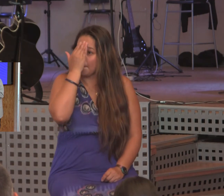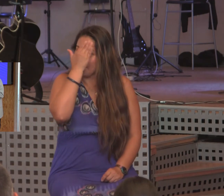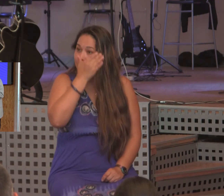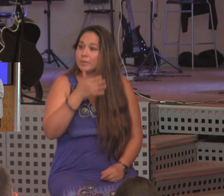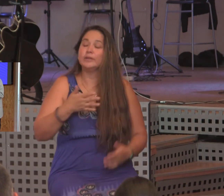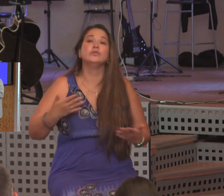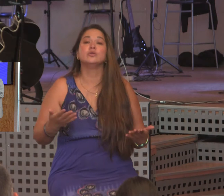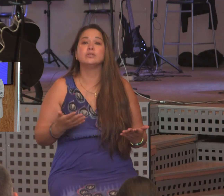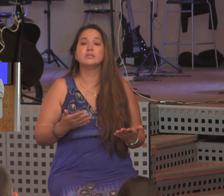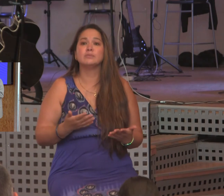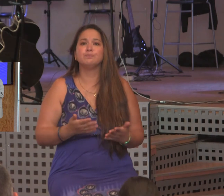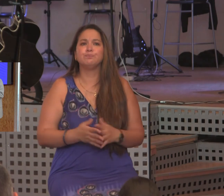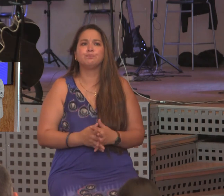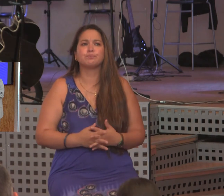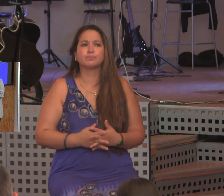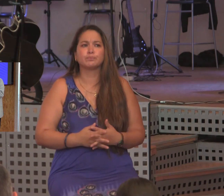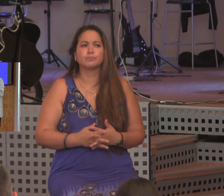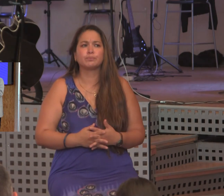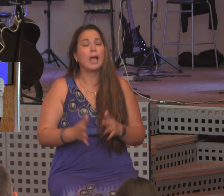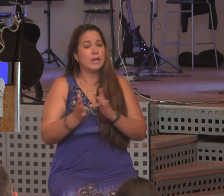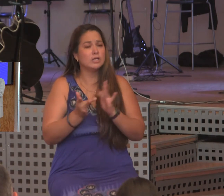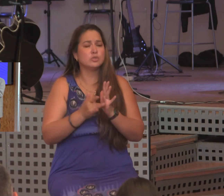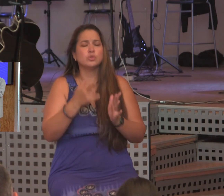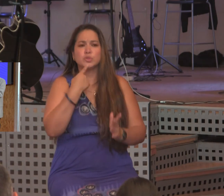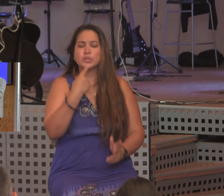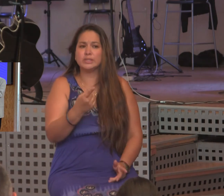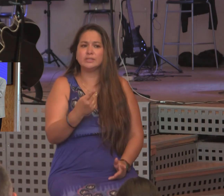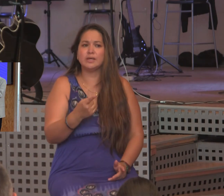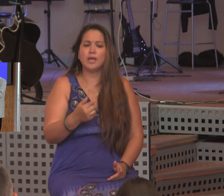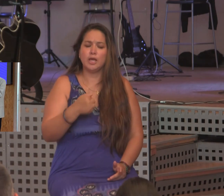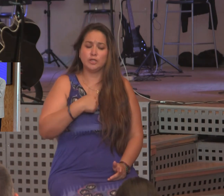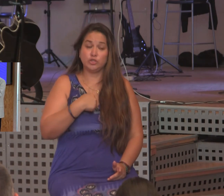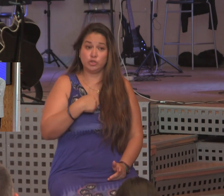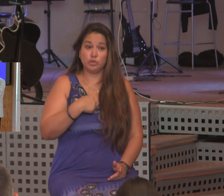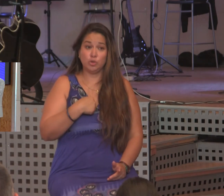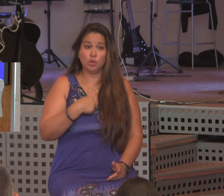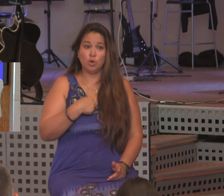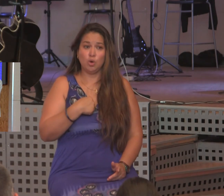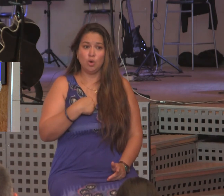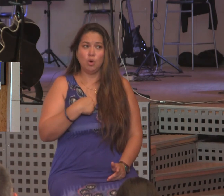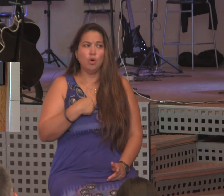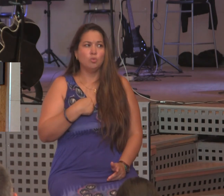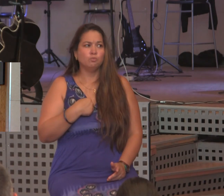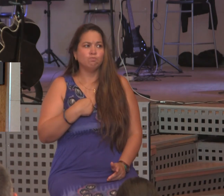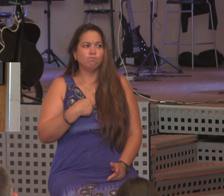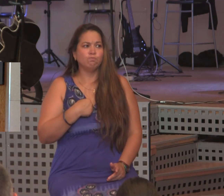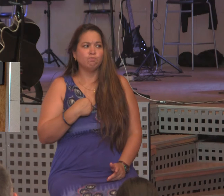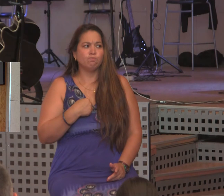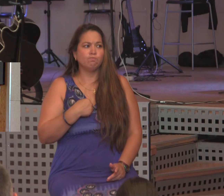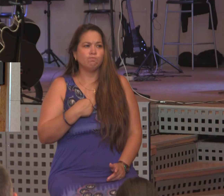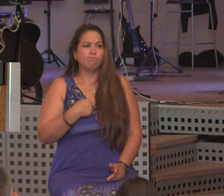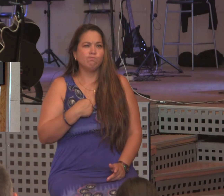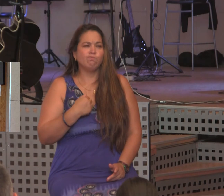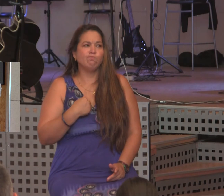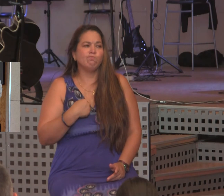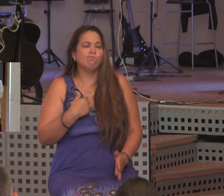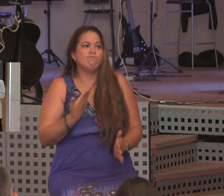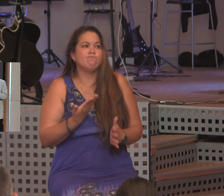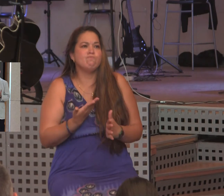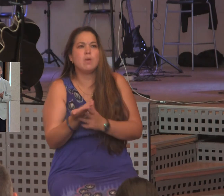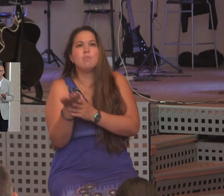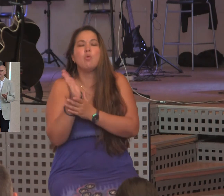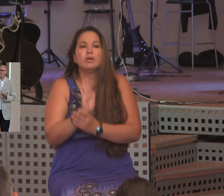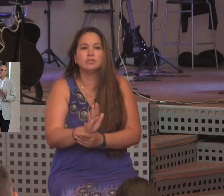recibida de mi Padre. Fijaros que las credenciales que él está exhibiendo aquí no son las de maestro.